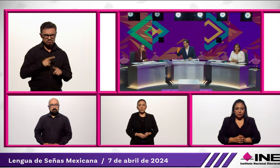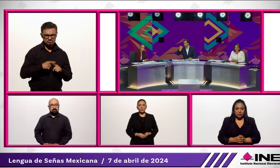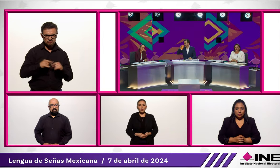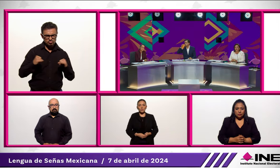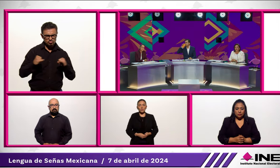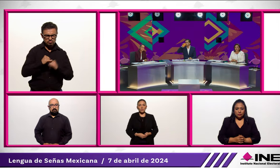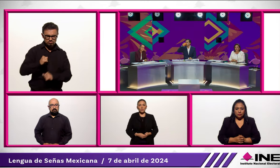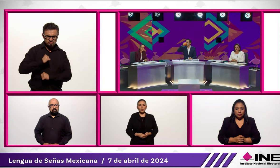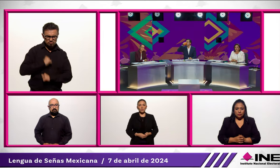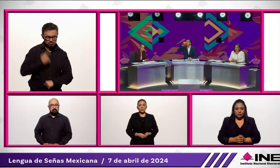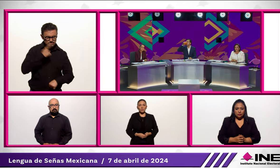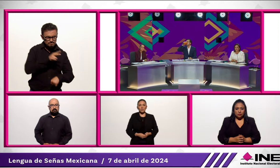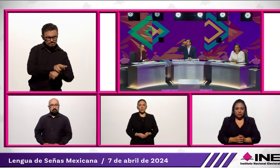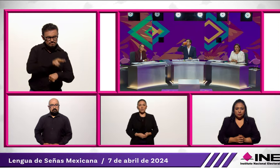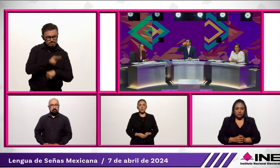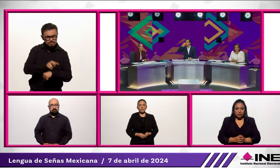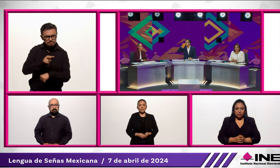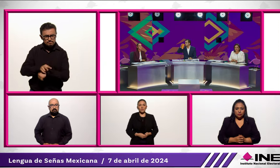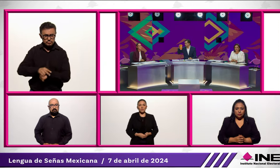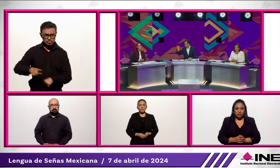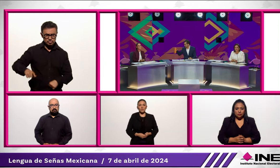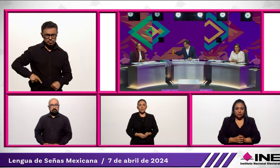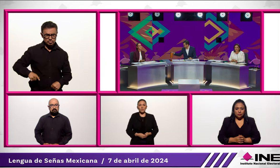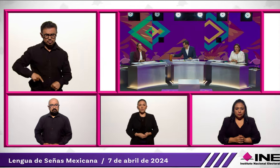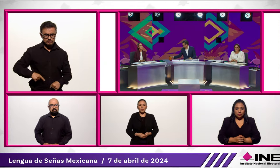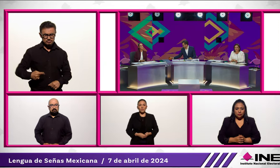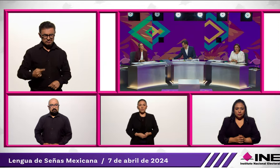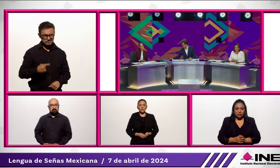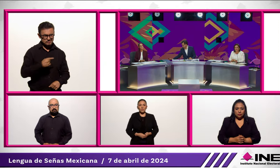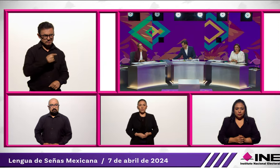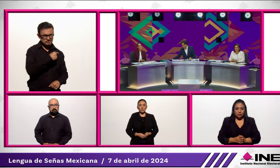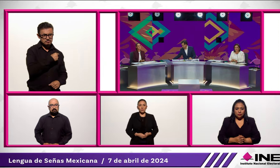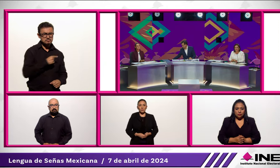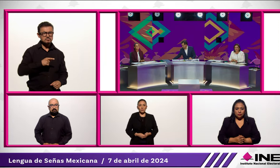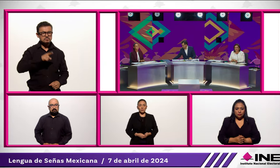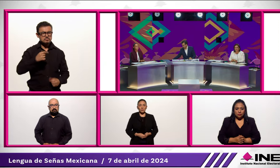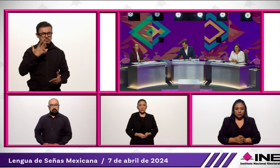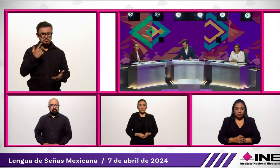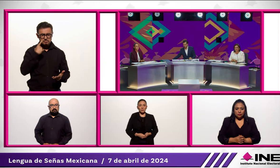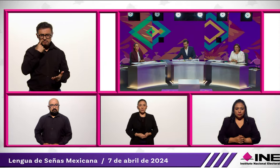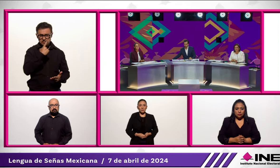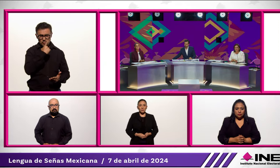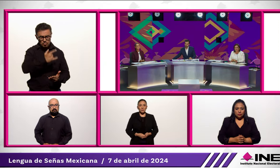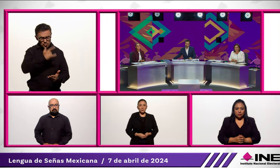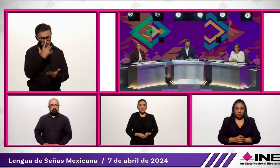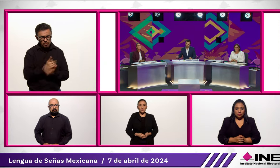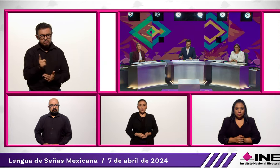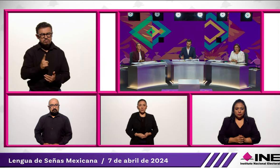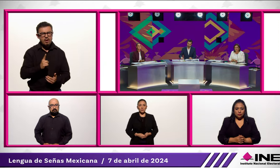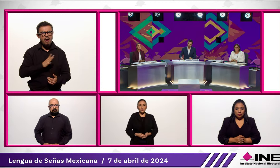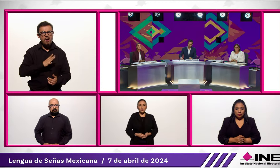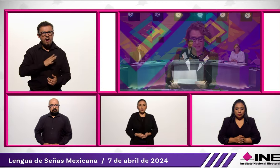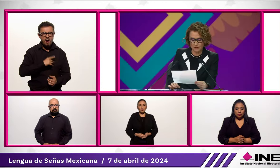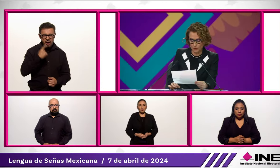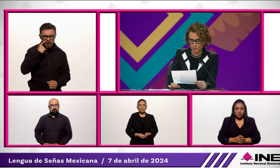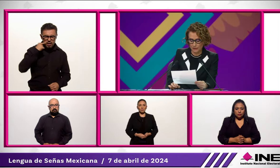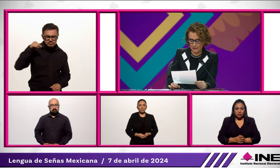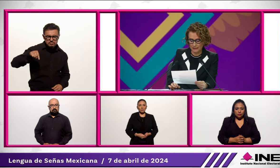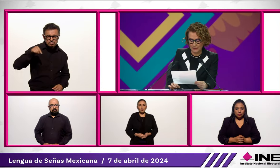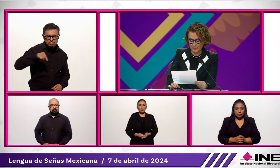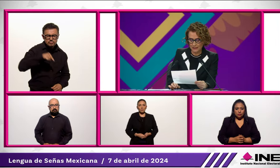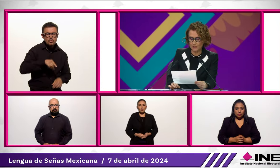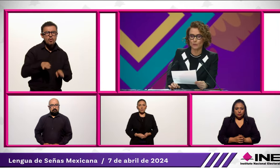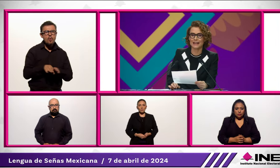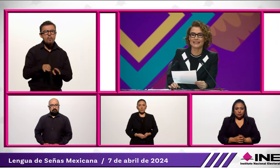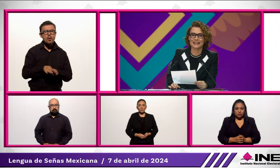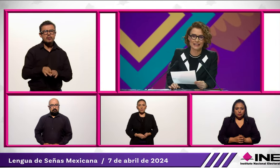diferentes gobiernos utilizadas discrecionalmente, no en uno, en muchos gobiernos. ¿Cómo asegurar que no sean instrumentos de intimidación